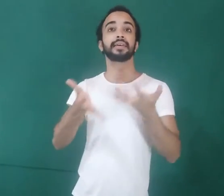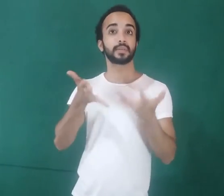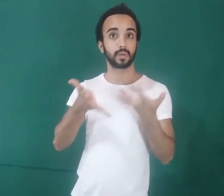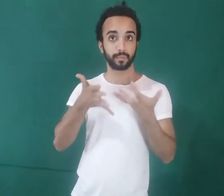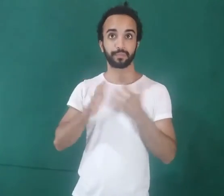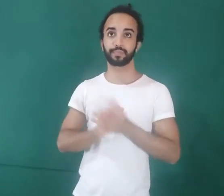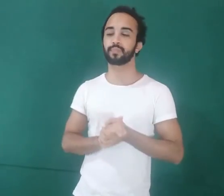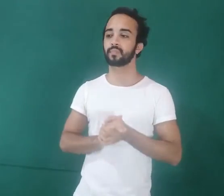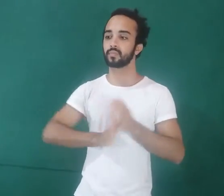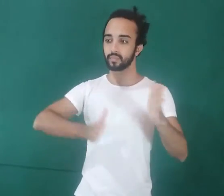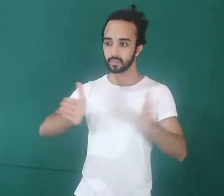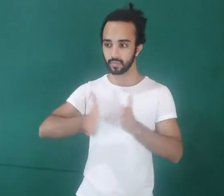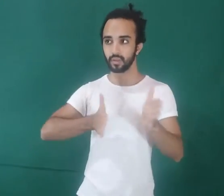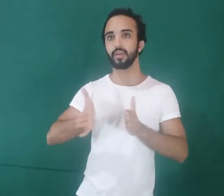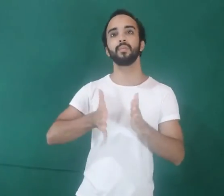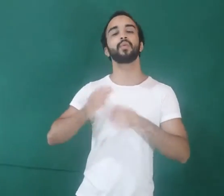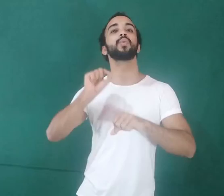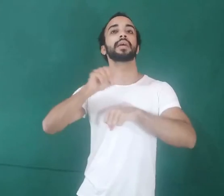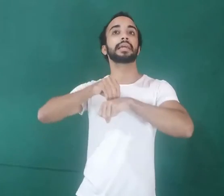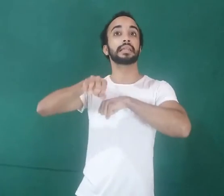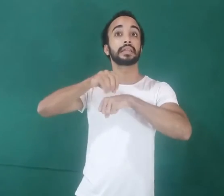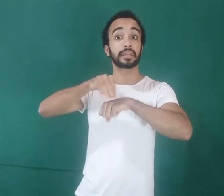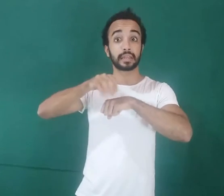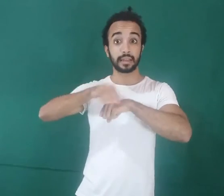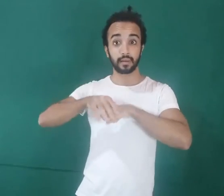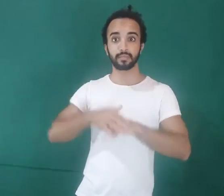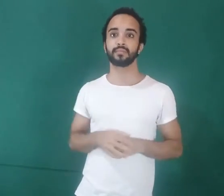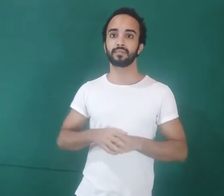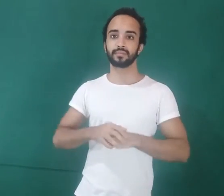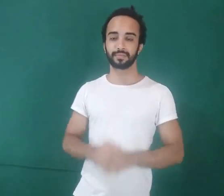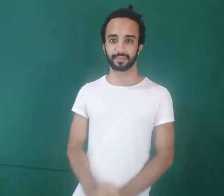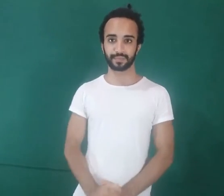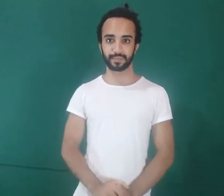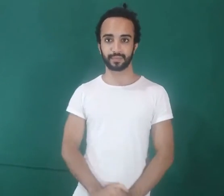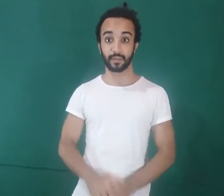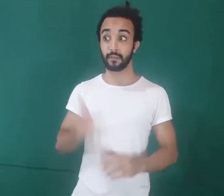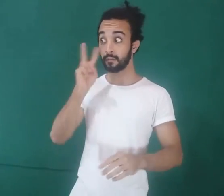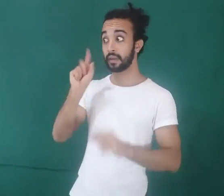que um momento careta, dicas. Vamos ver quem vai ganhar essa competição. Vamos lá. Sobre a capital